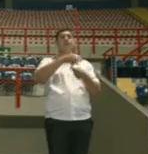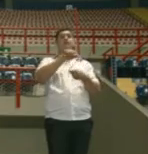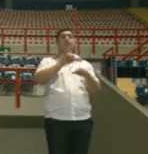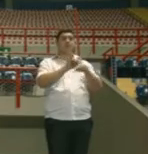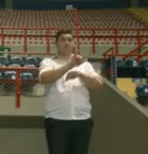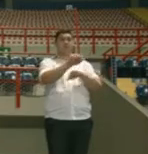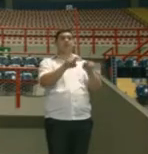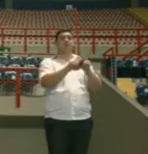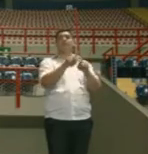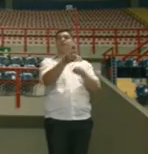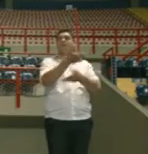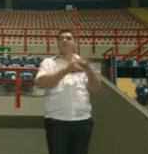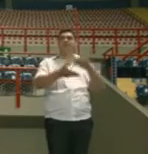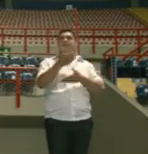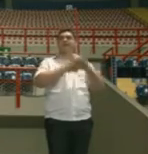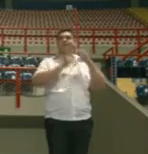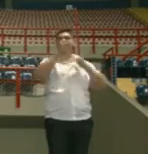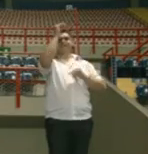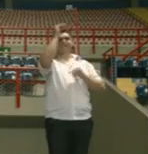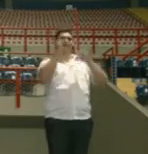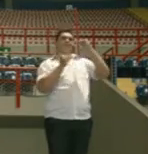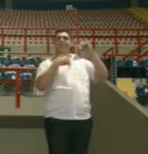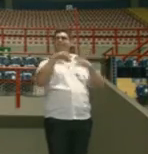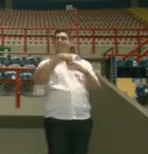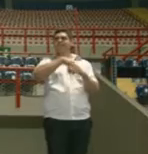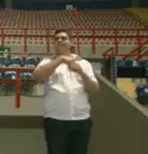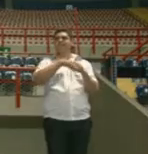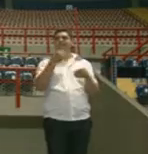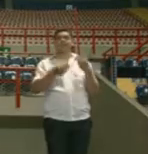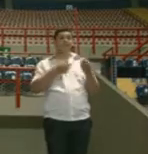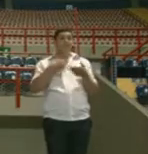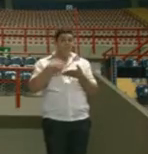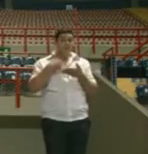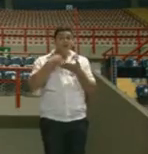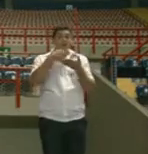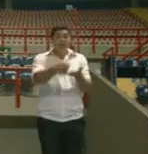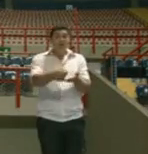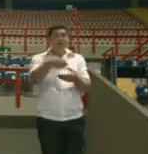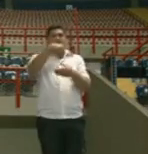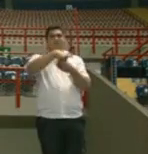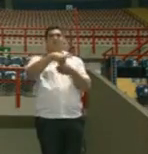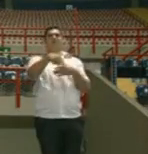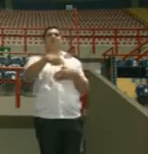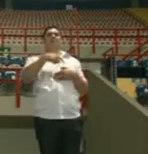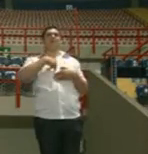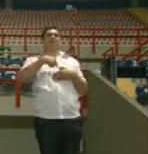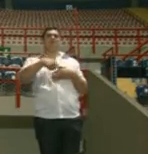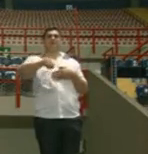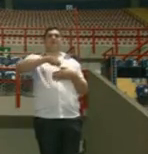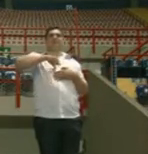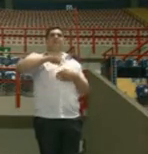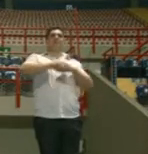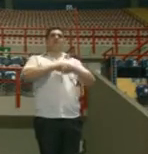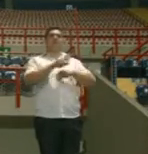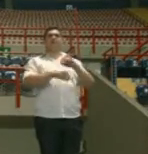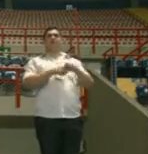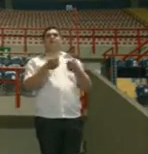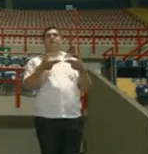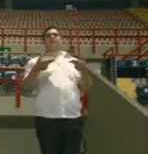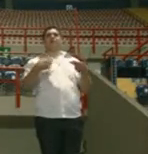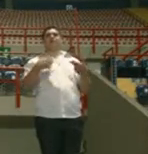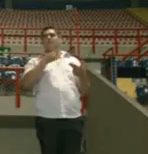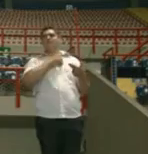governadores, a troca de favores que vem de cima até embaixo. Eu te apoio no Estado e tu manda para mim deputados que